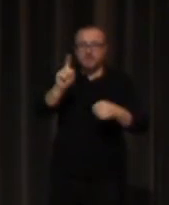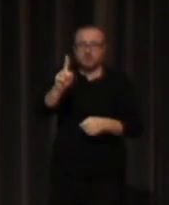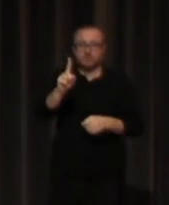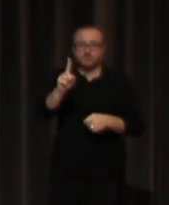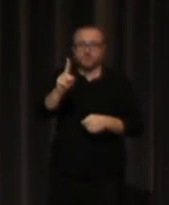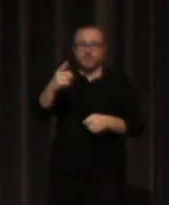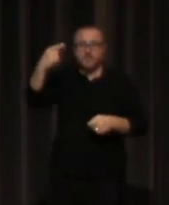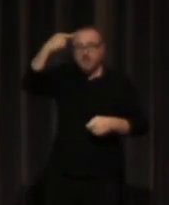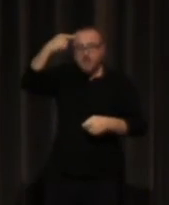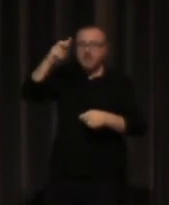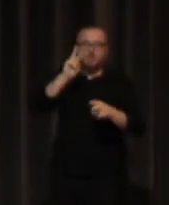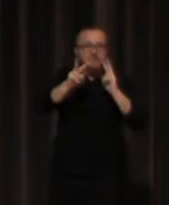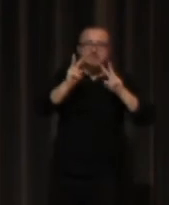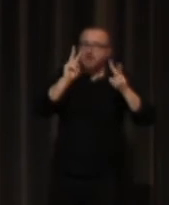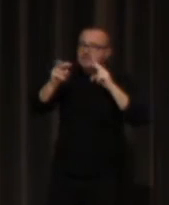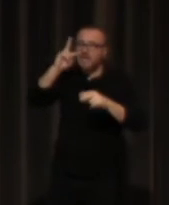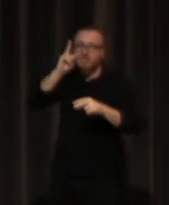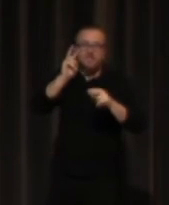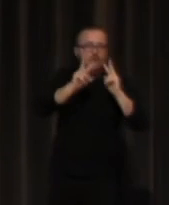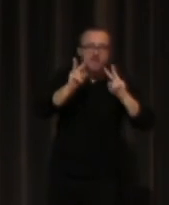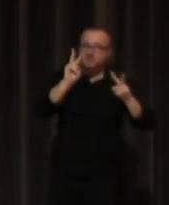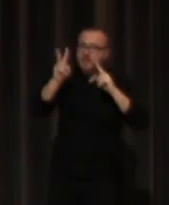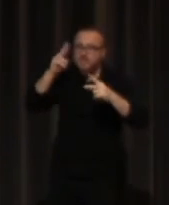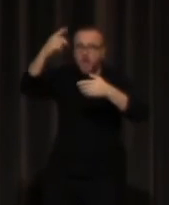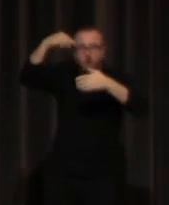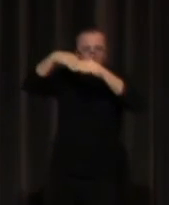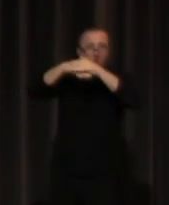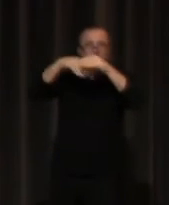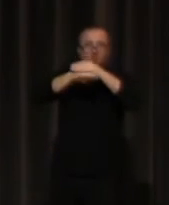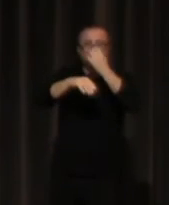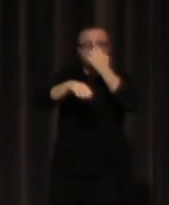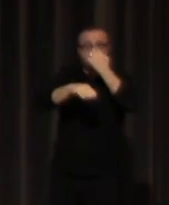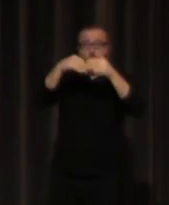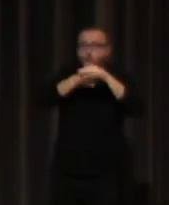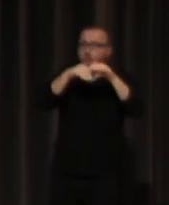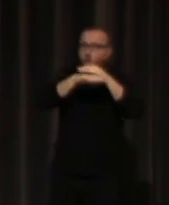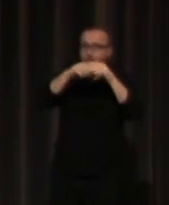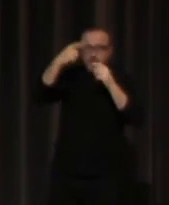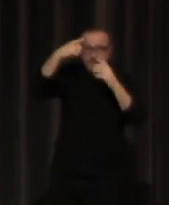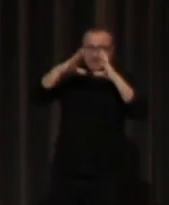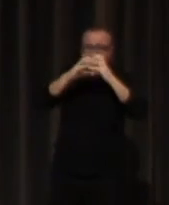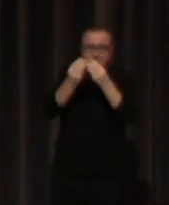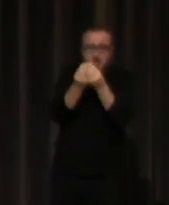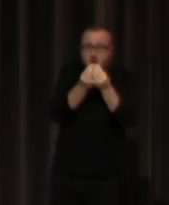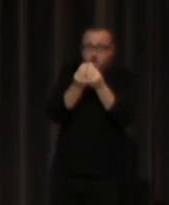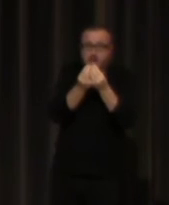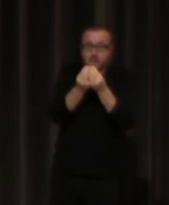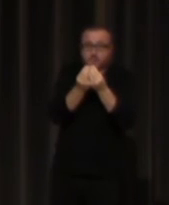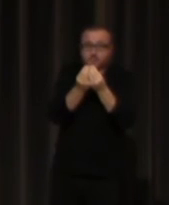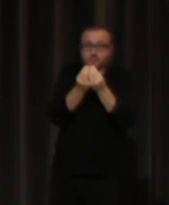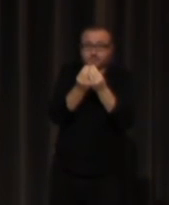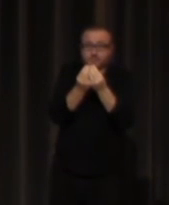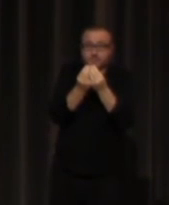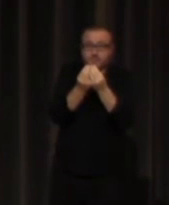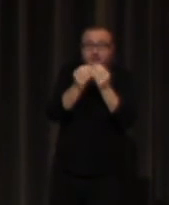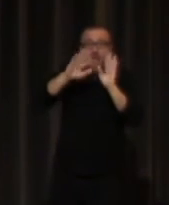pot acumular el que hem vist, perquè de seguida que allò que hem viscut, el que hem vist, se'ns emmagatzema en la ment i es